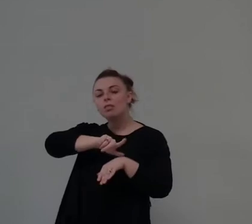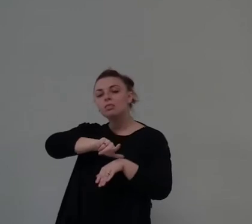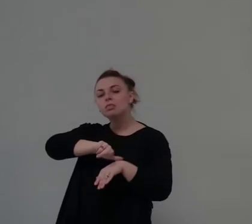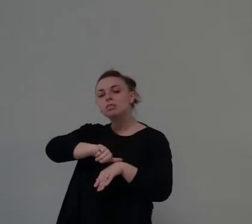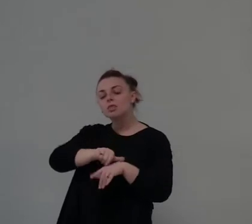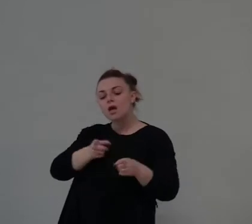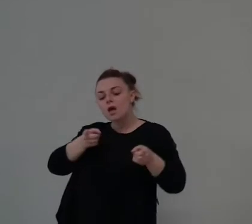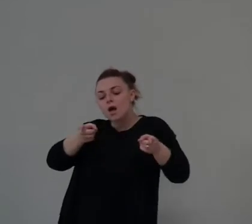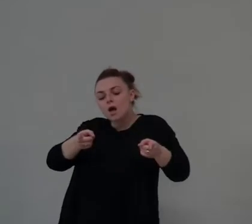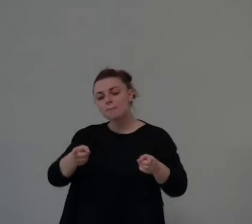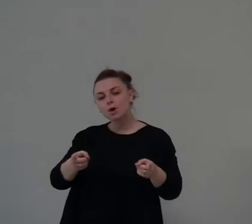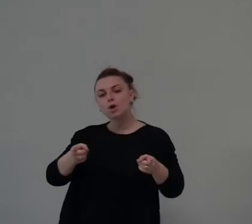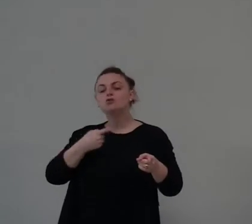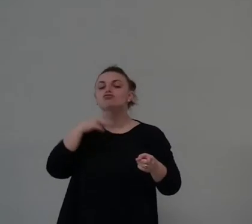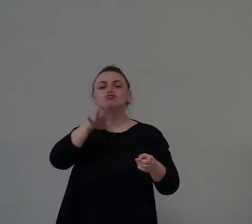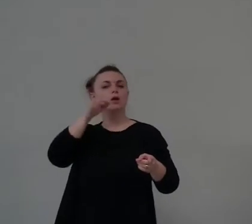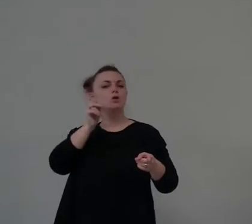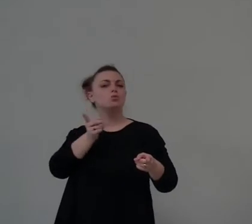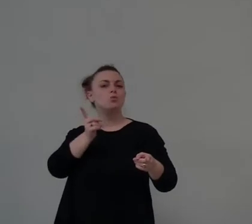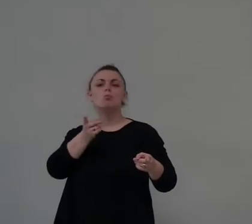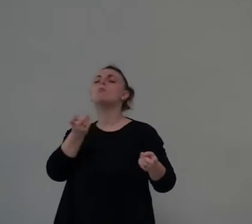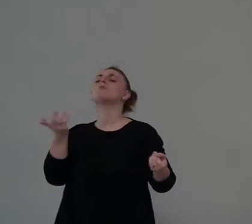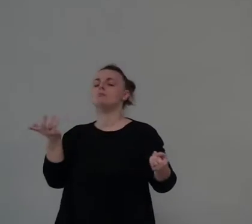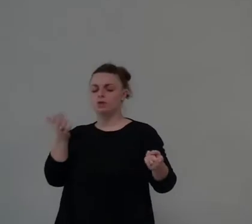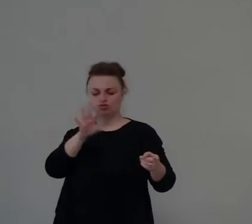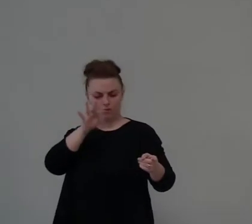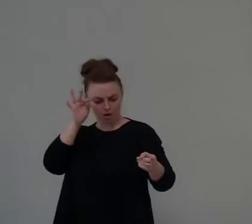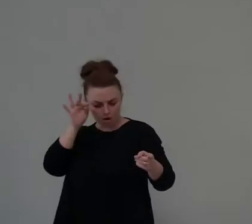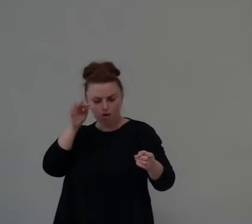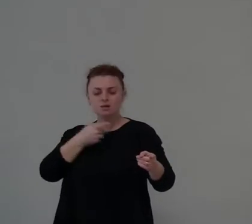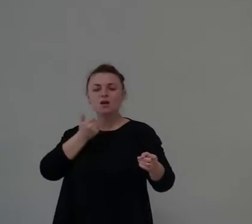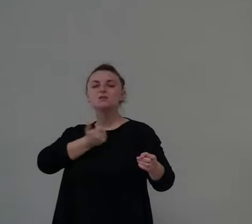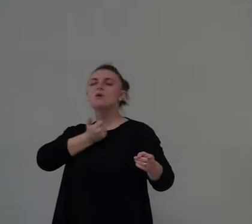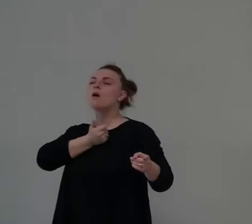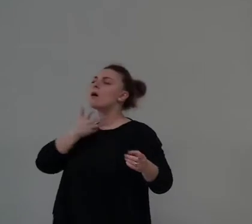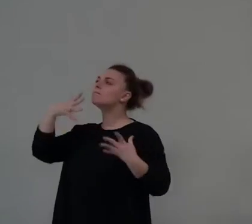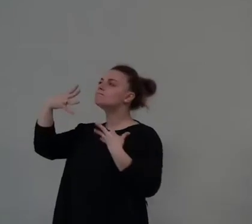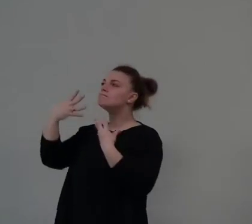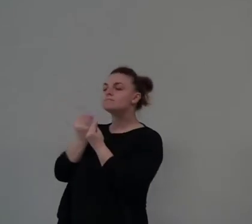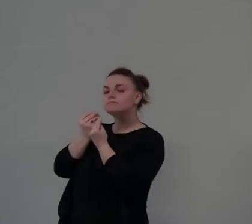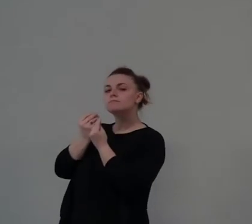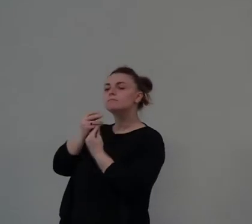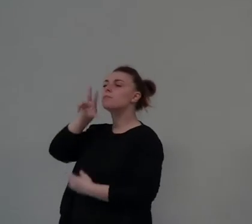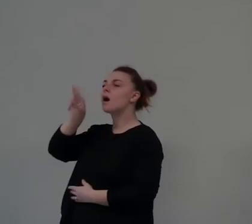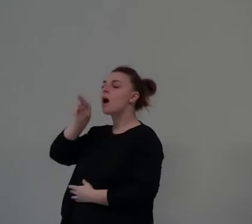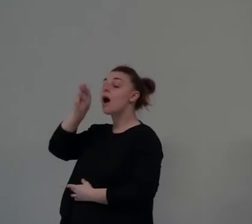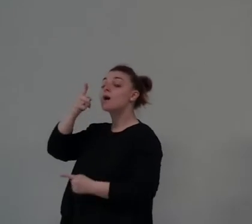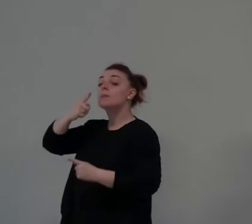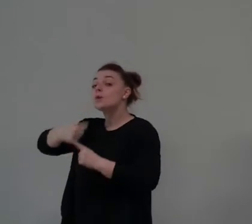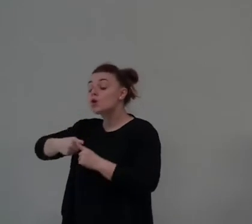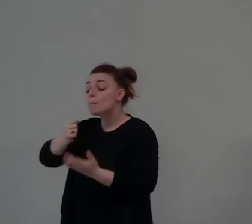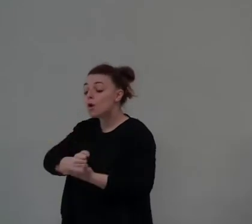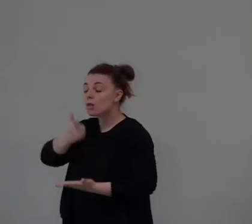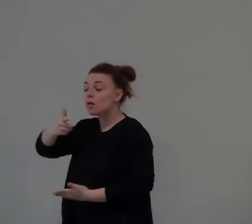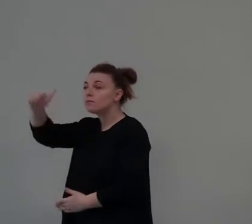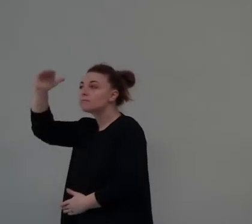la sera, il mezzogiorno, decidi te, dove tu stai da solo con il tuo Signore per parlare, ma soprattutto per ascoltare quello che